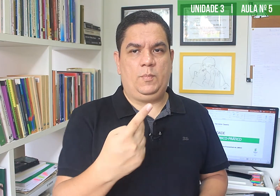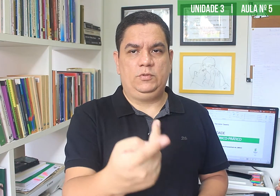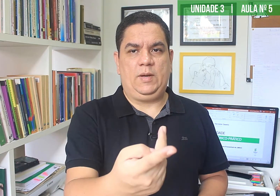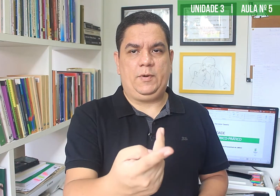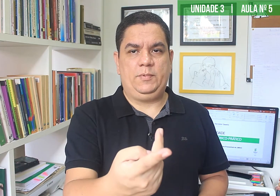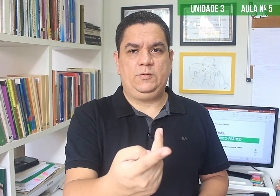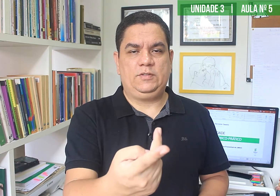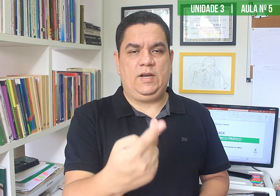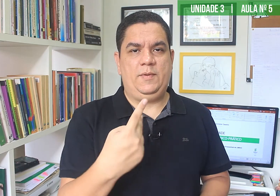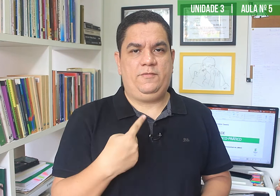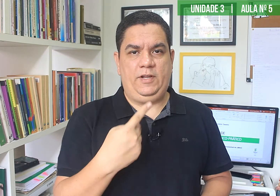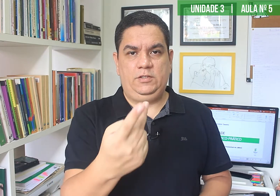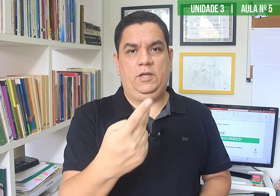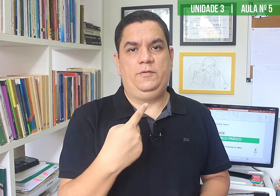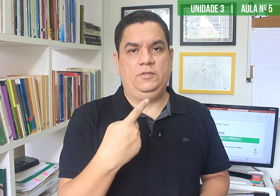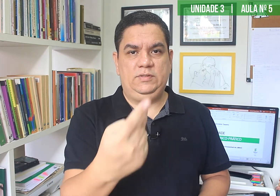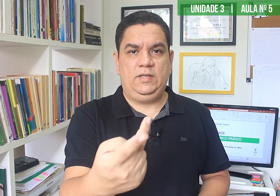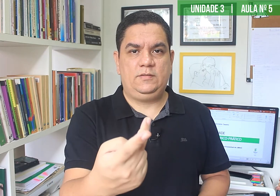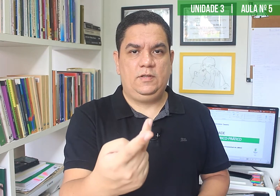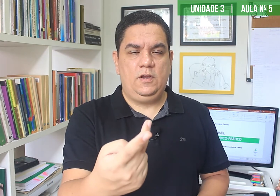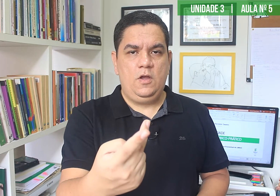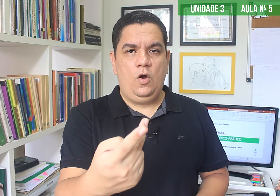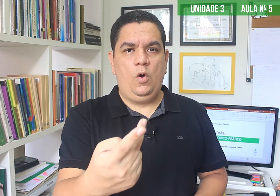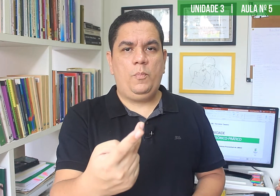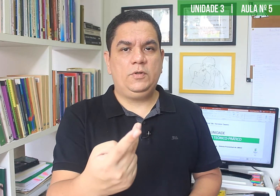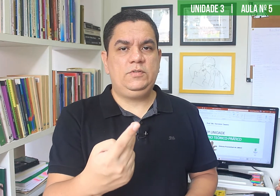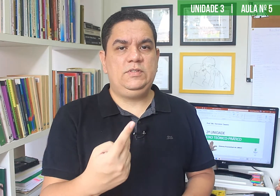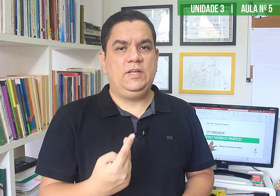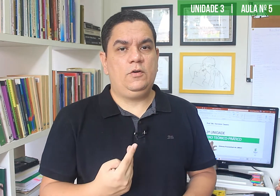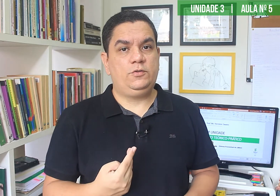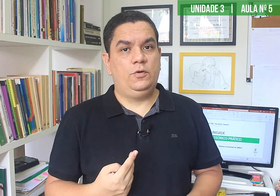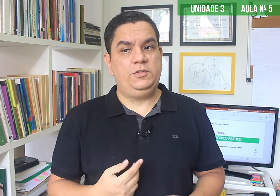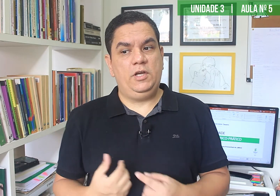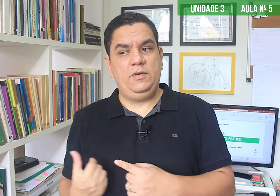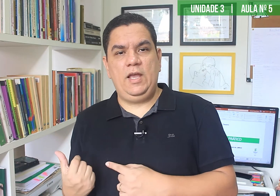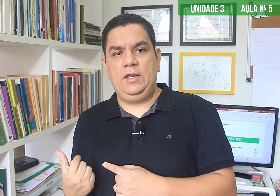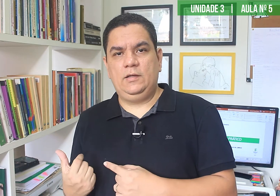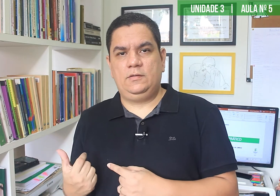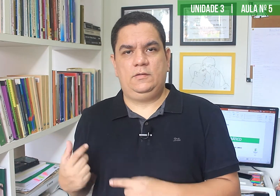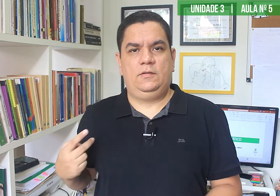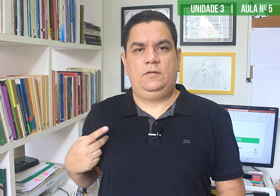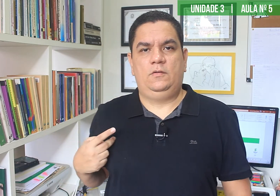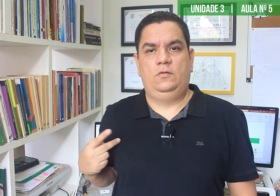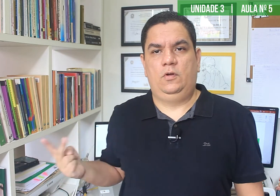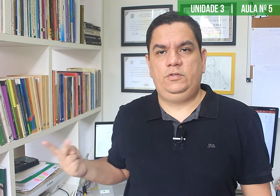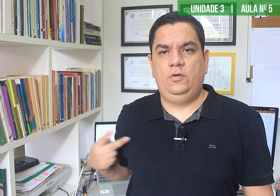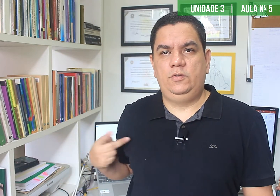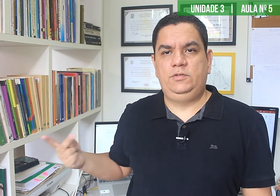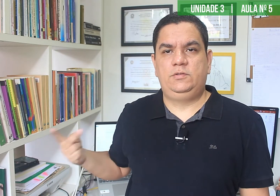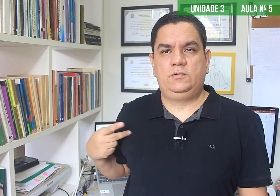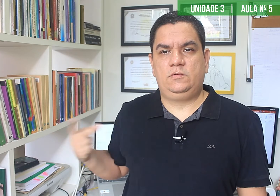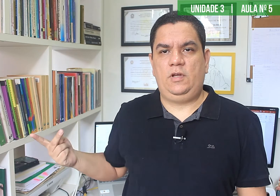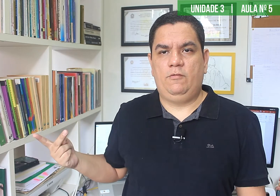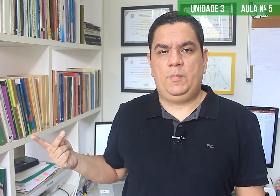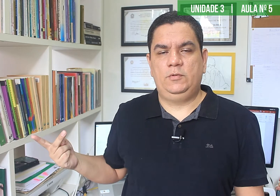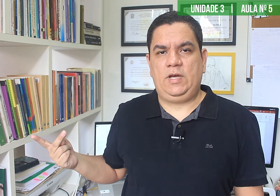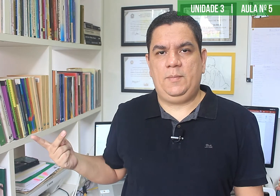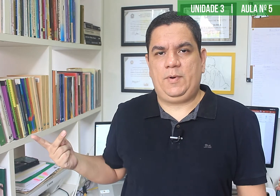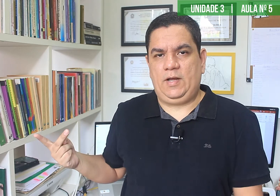apontar para a pessoa que está na minha frente, eu e você, ou eu posso dizer nós dois, eu e ele, nós dois, eu vou apontar para a